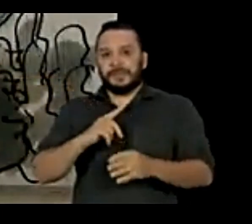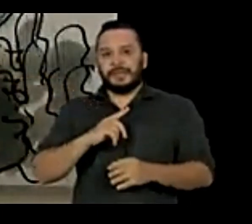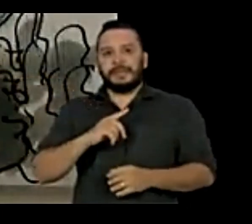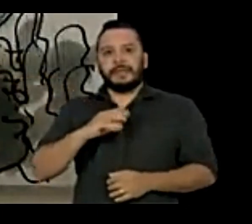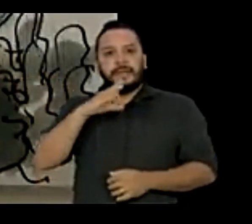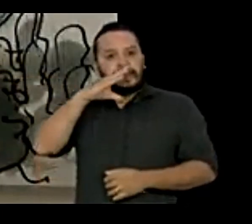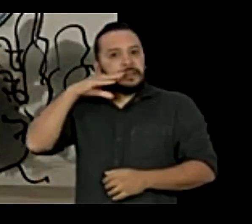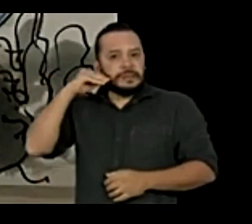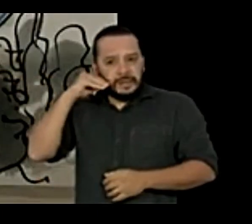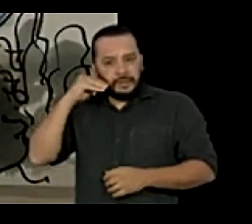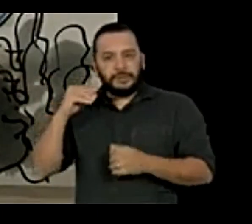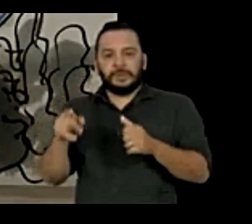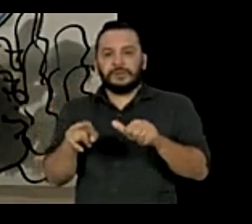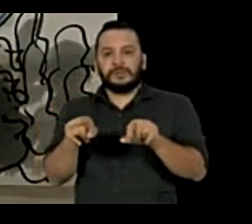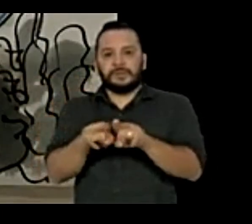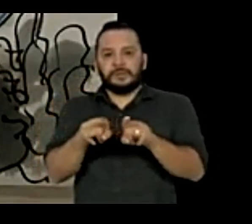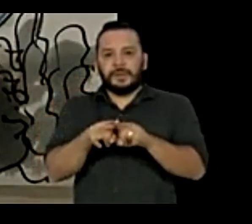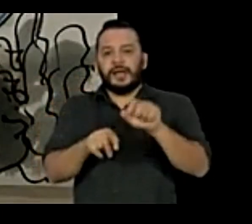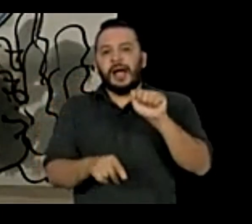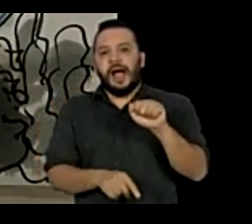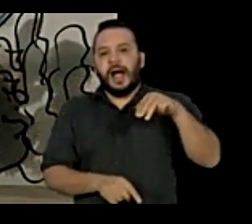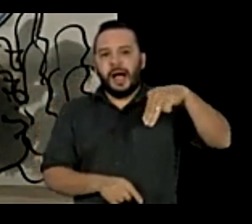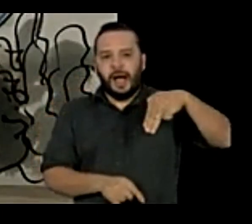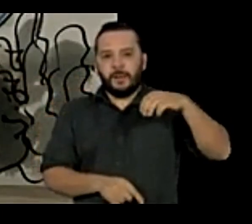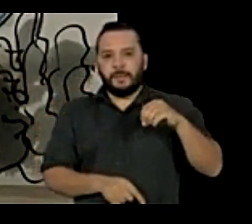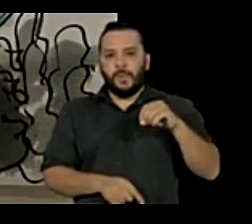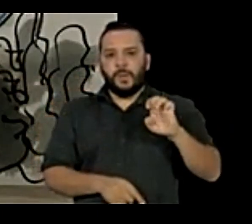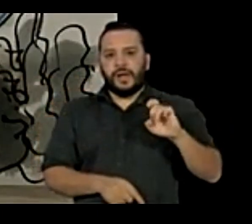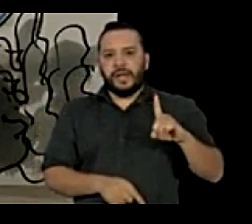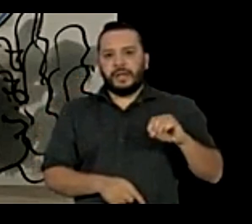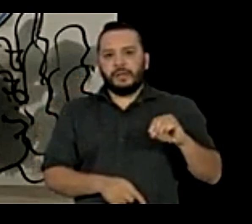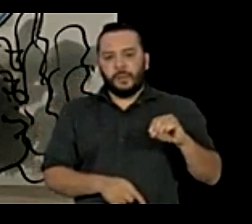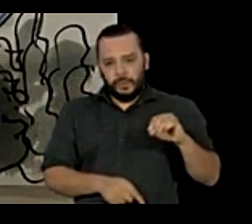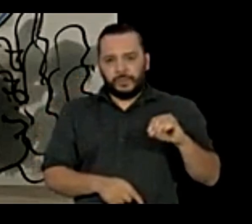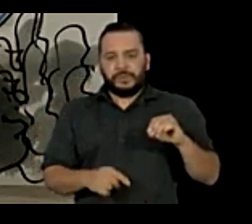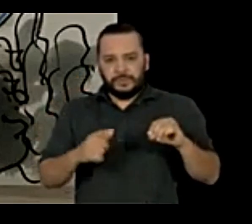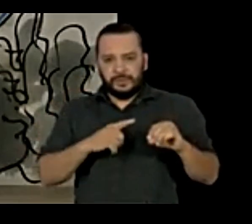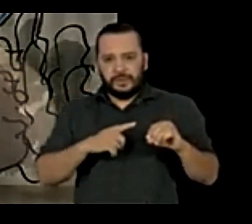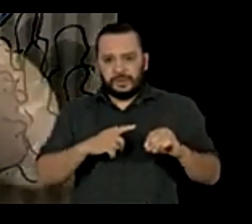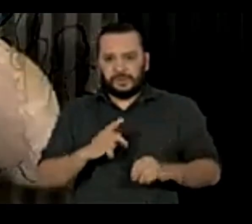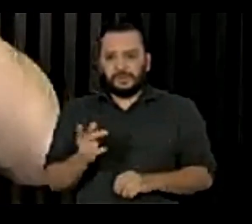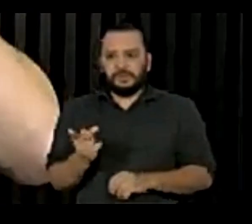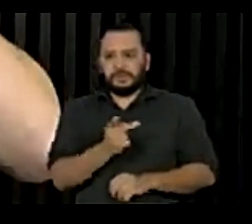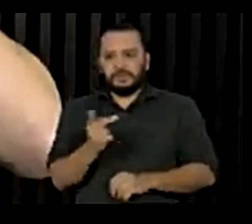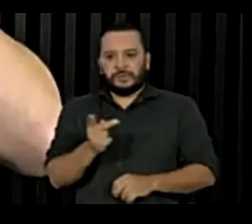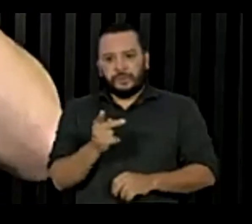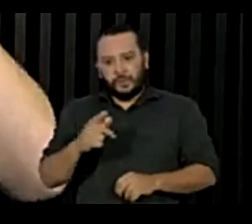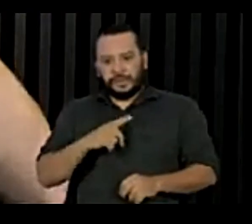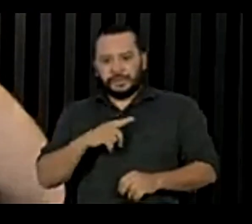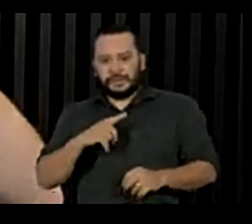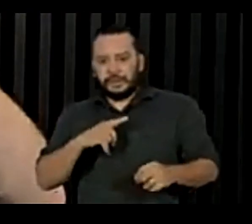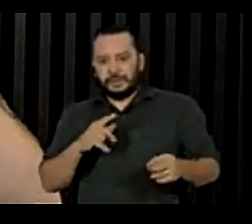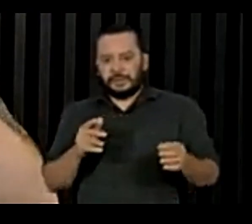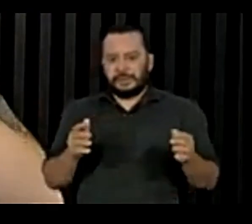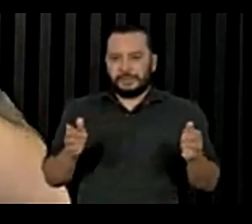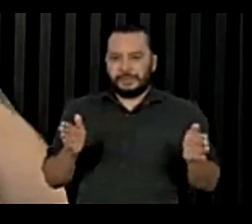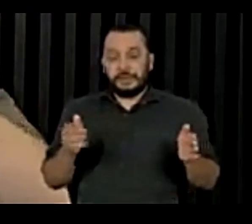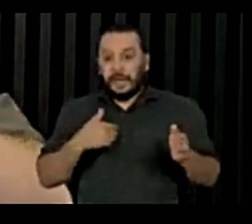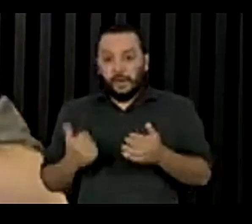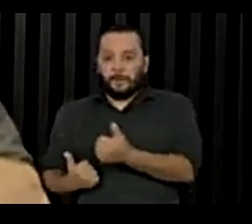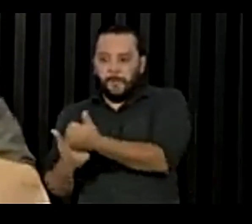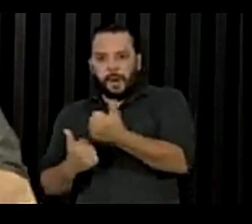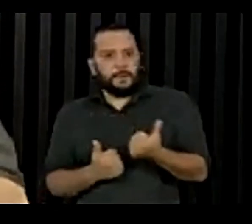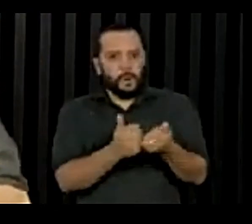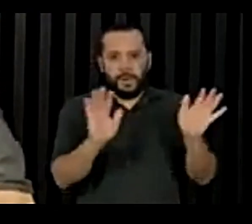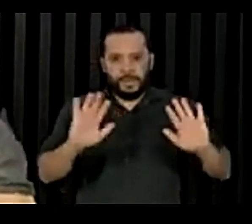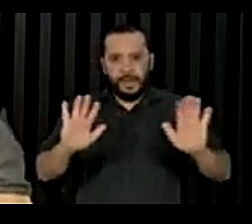Não estou dizendo que eu apoio nenhum nem outro, mas onde eu tento manter a razoabilidade humana ali dentro desses